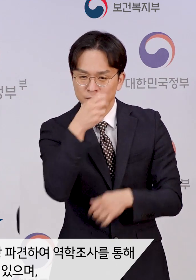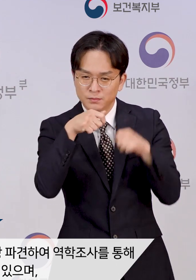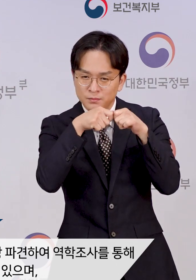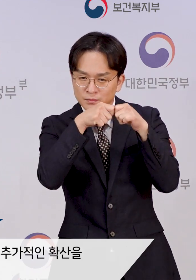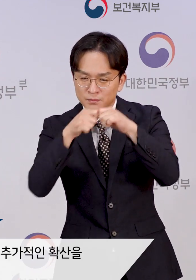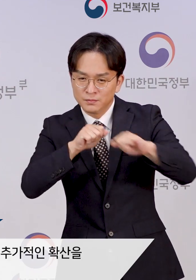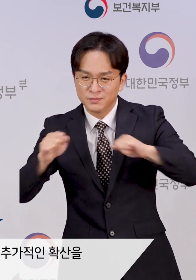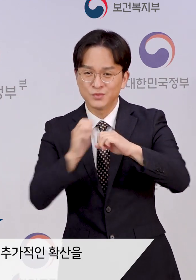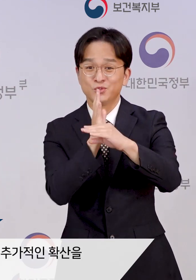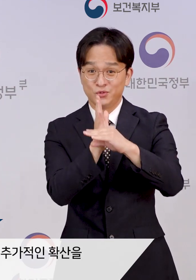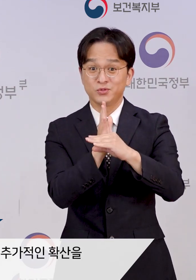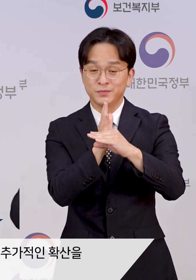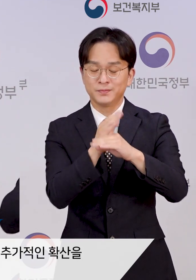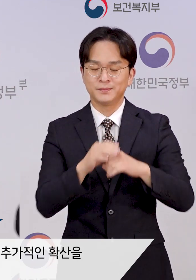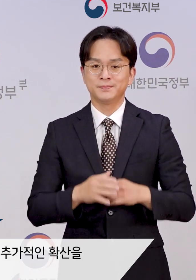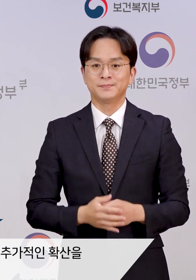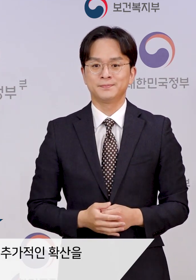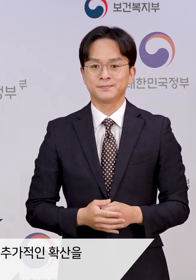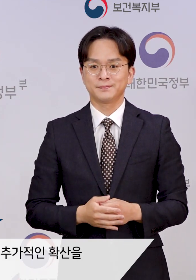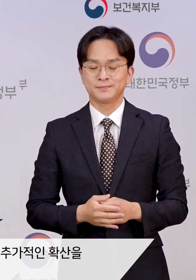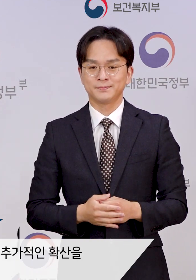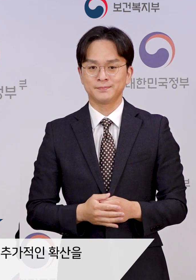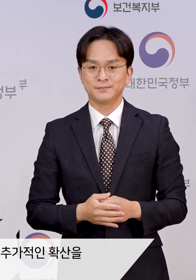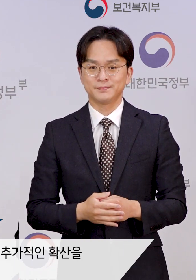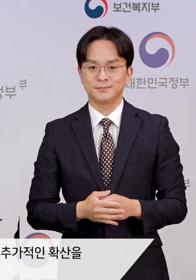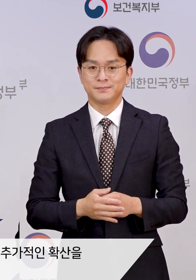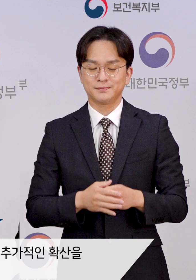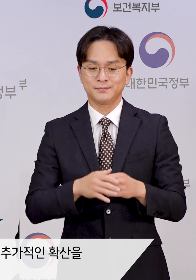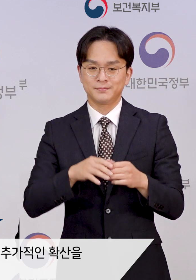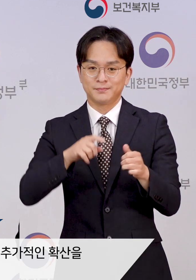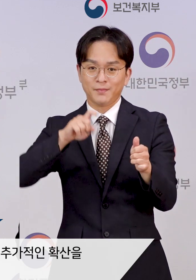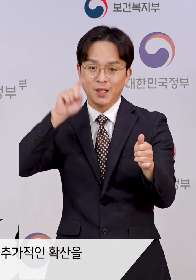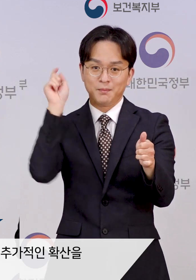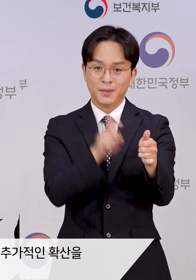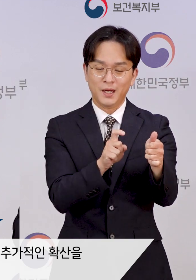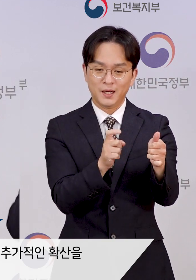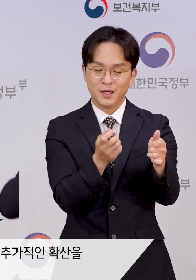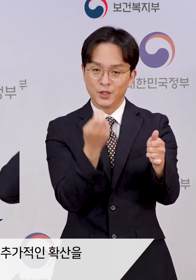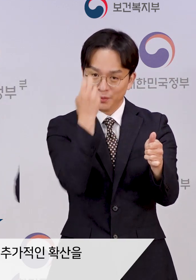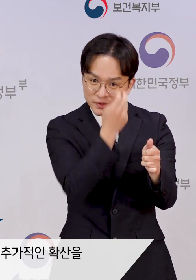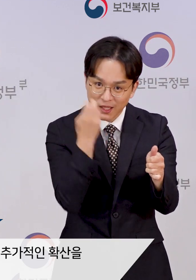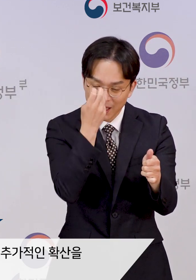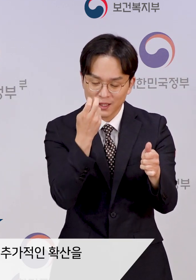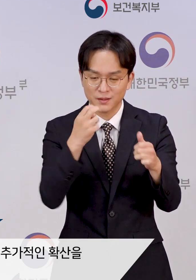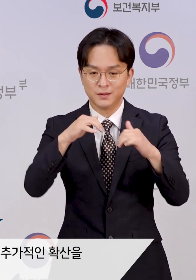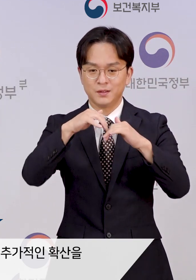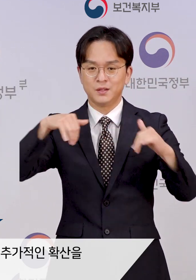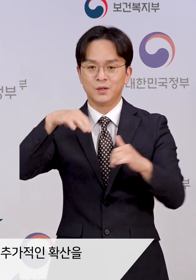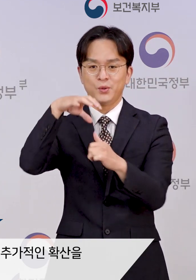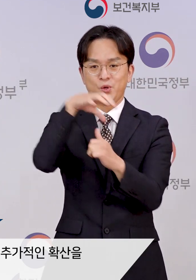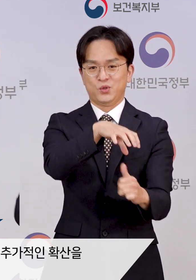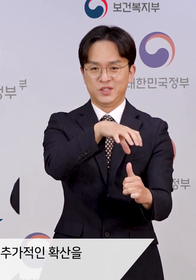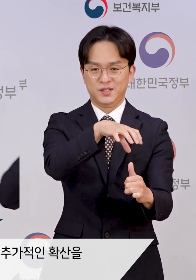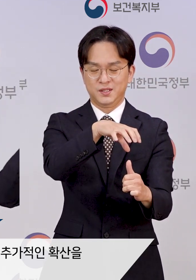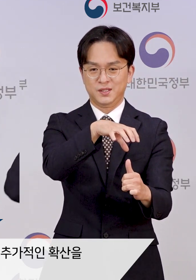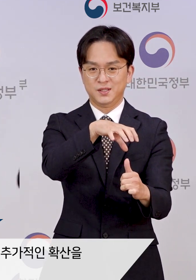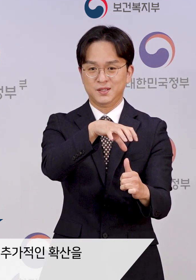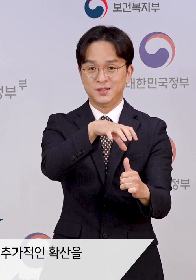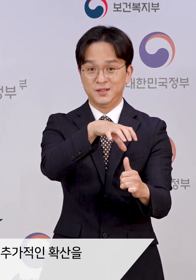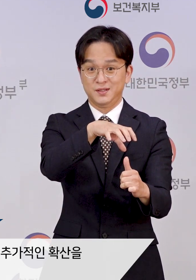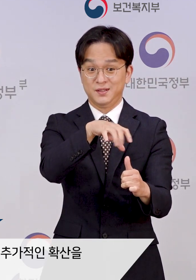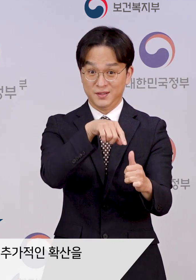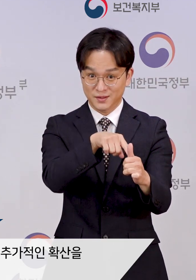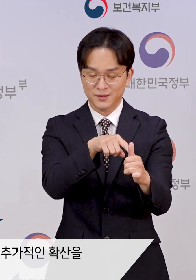있으며 접촉자와 방문자 등에 대한 선제적인 검사와 격리를 통해 추가적인 확산을 차단하기